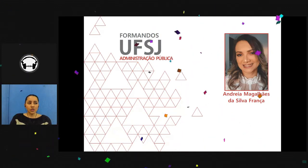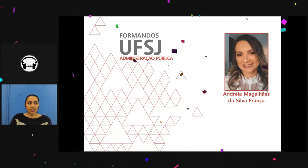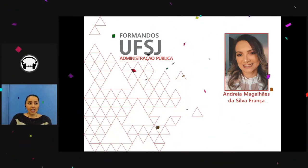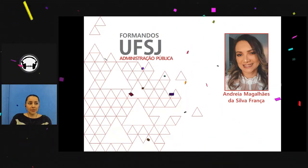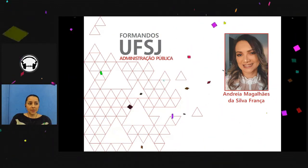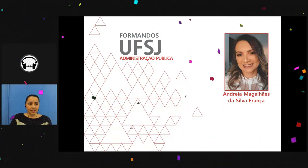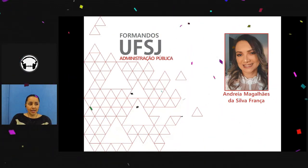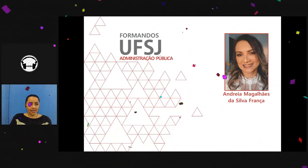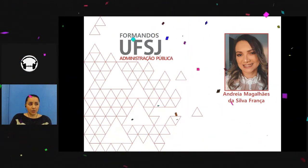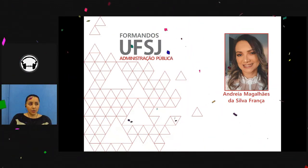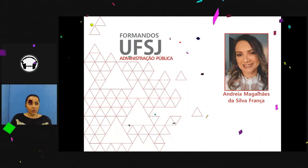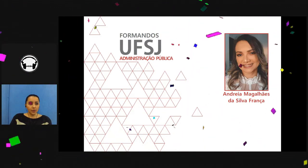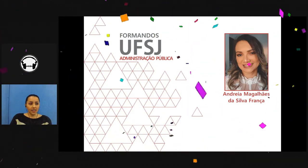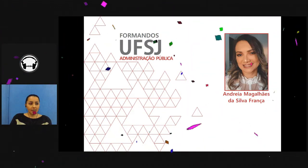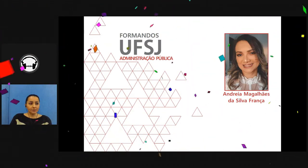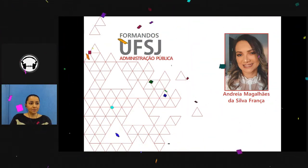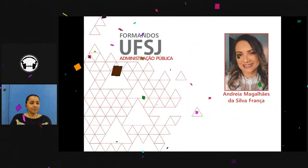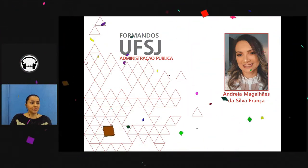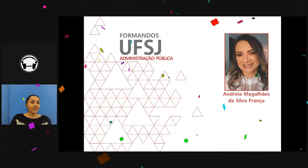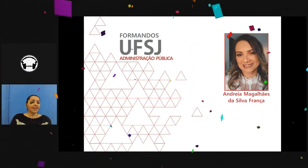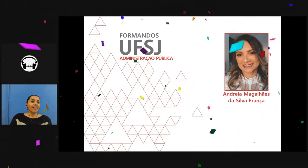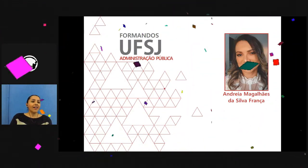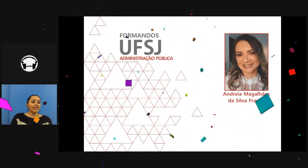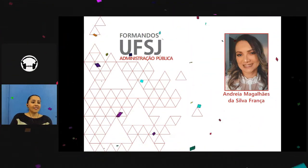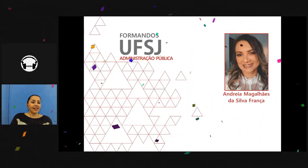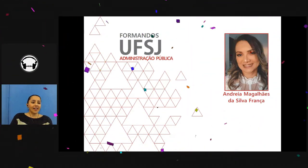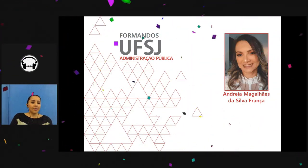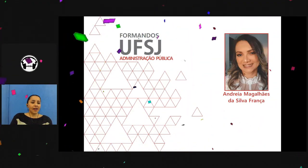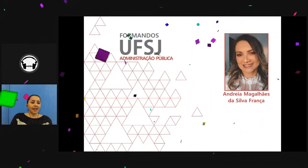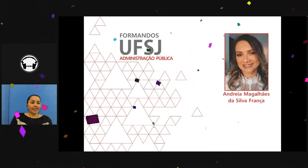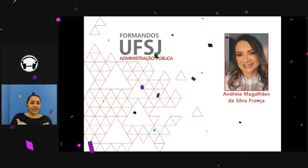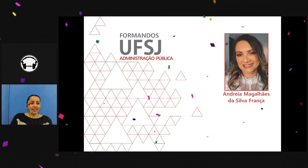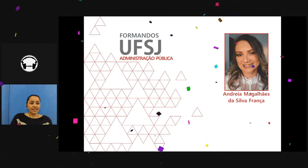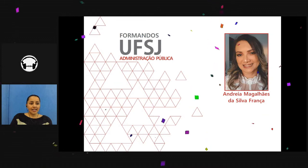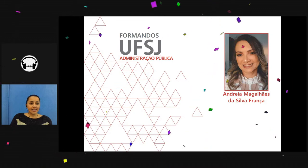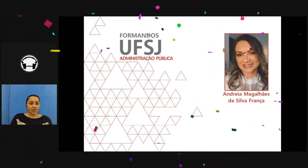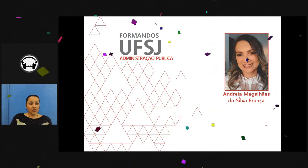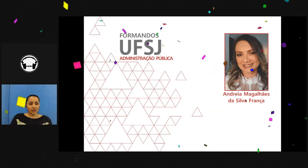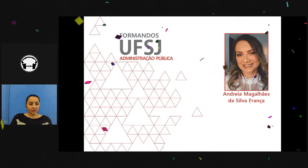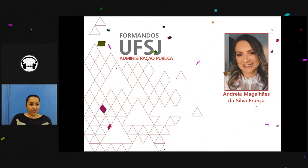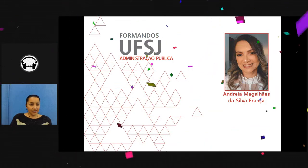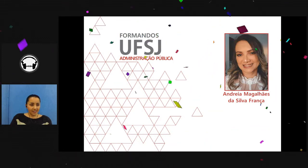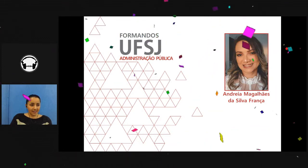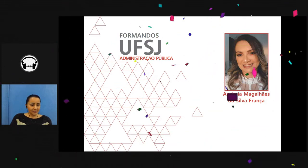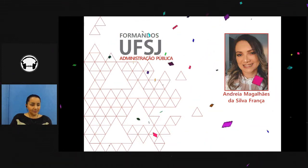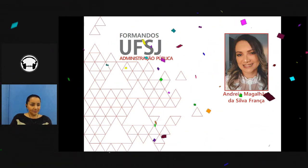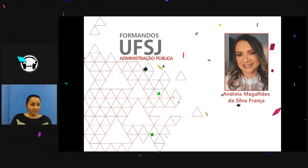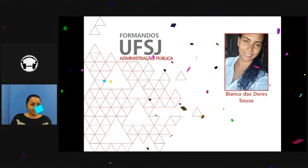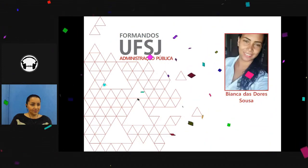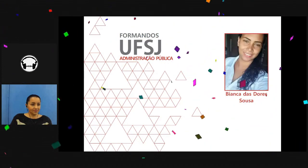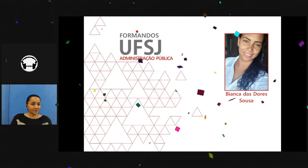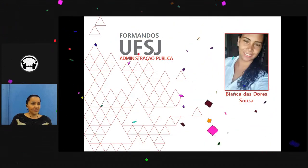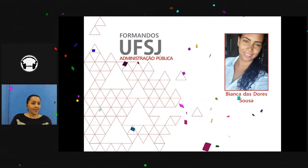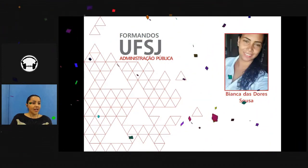Do curso de Administração Pública, Andréia Magalhães da Silva França,